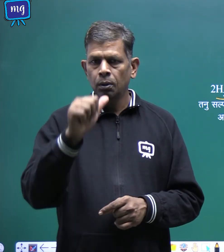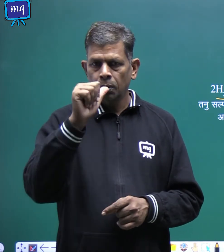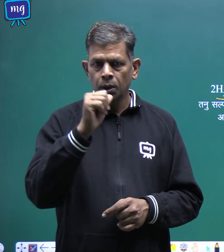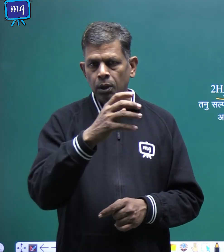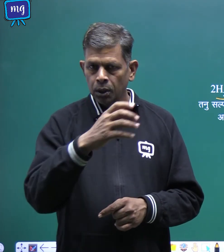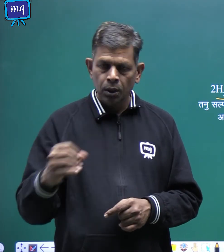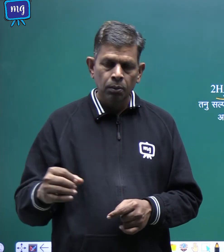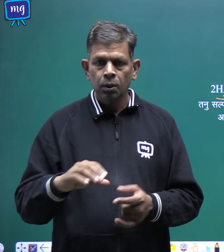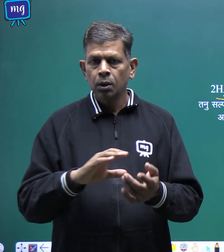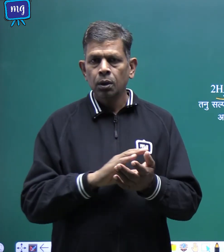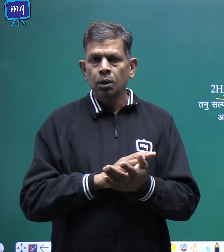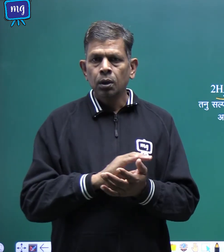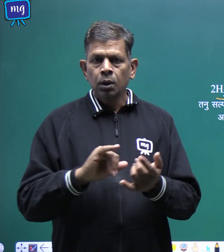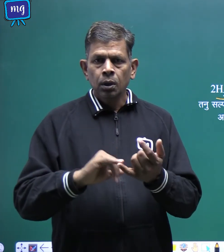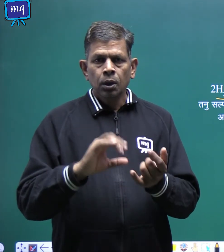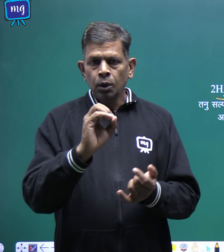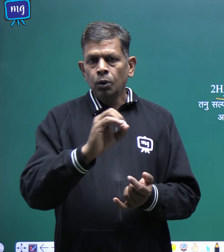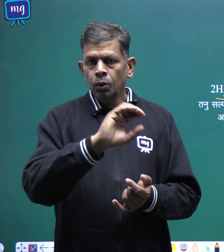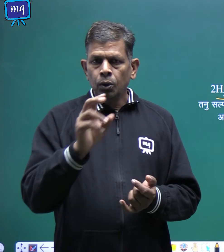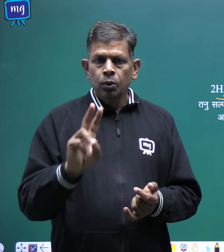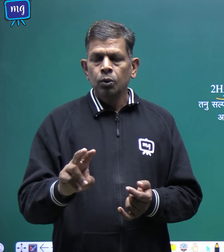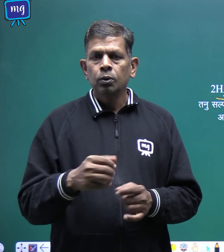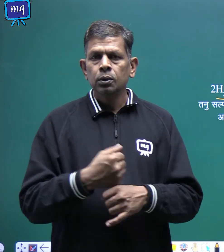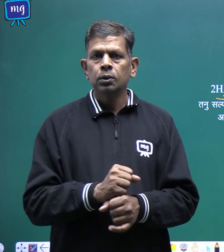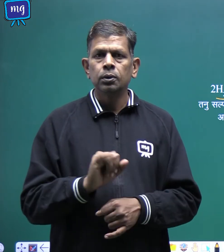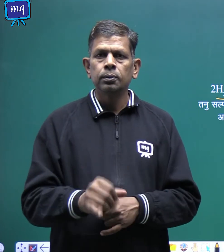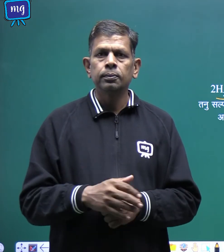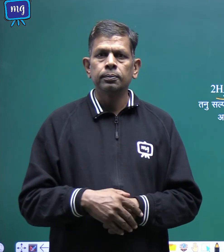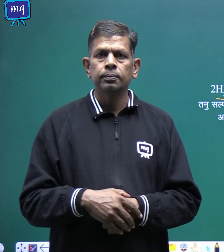एवं सल्फर डाइऑक्साइड गैस बनती है।